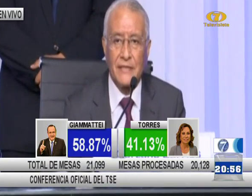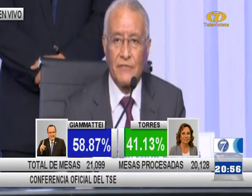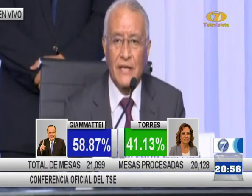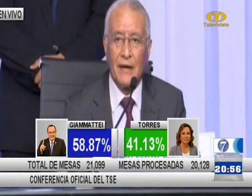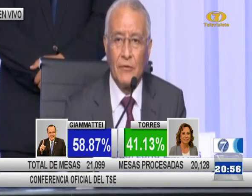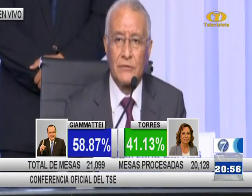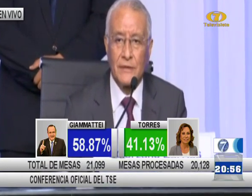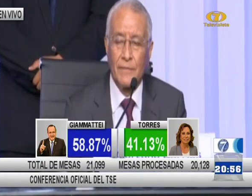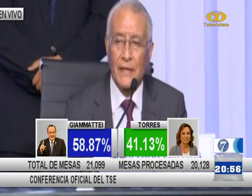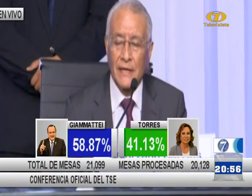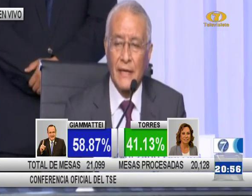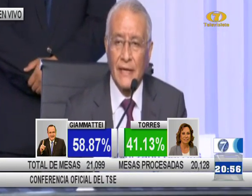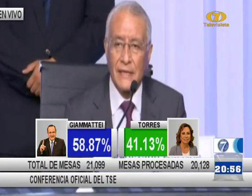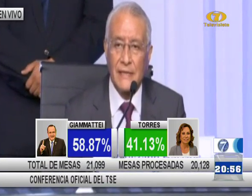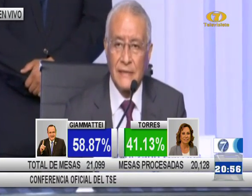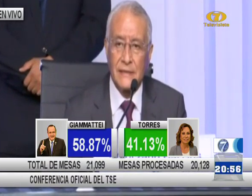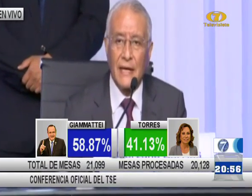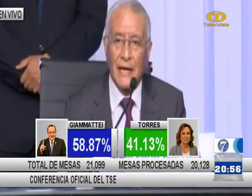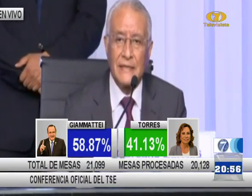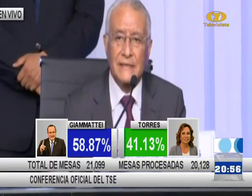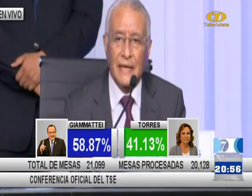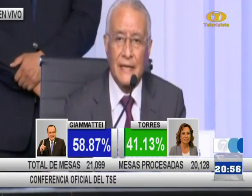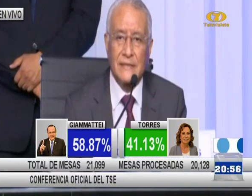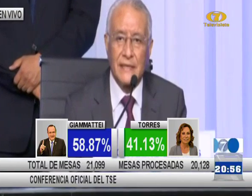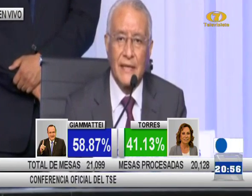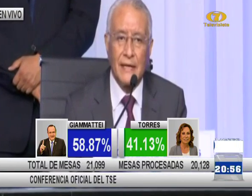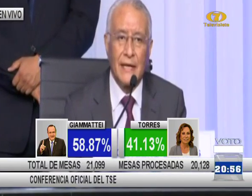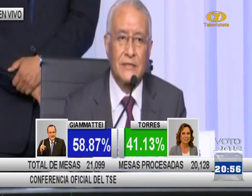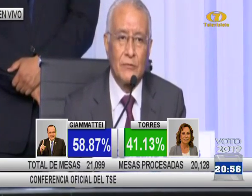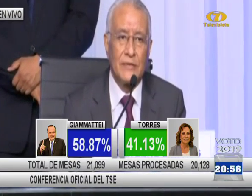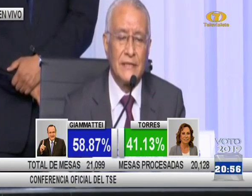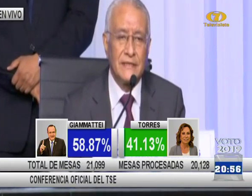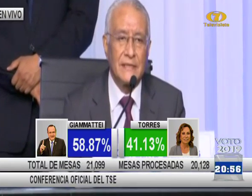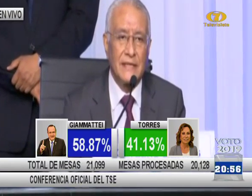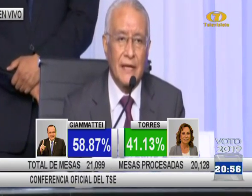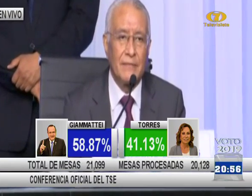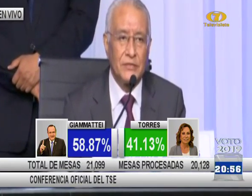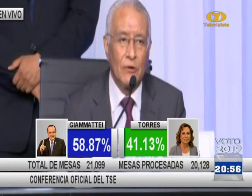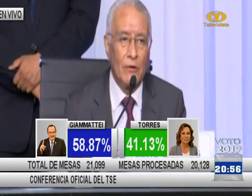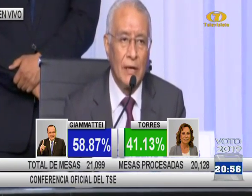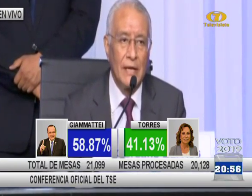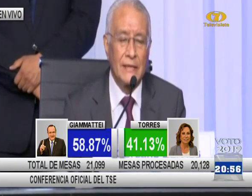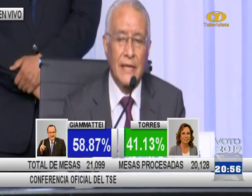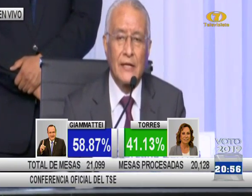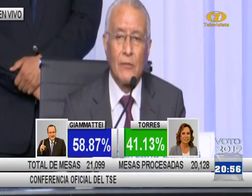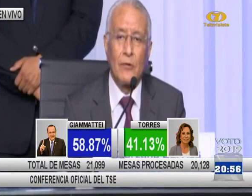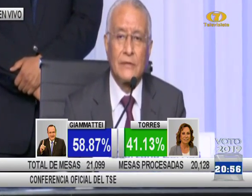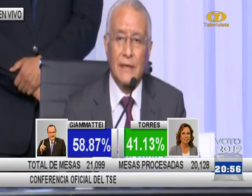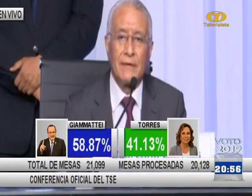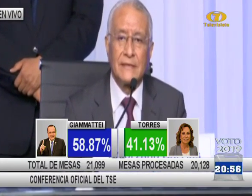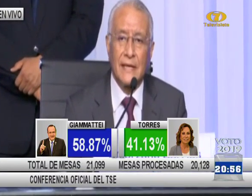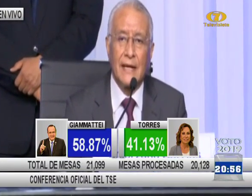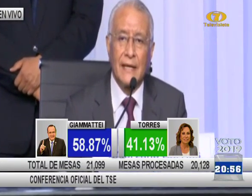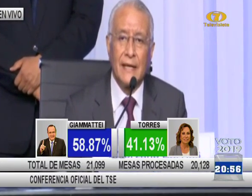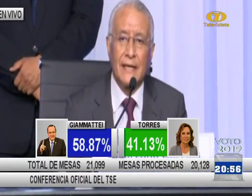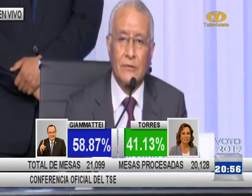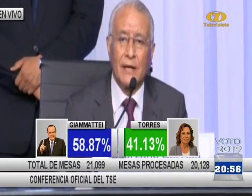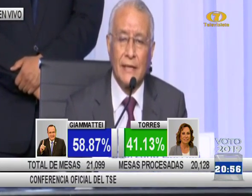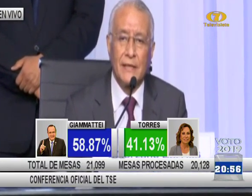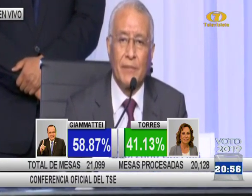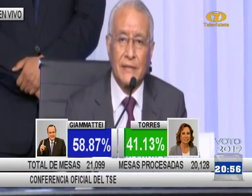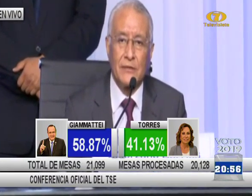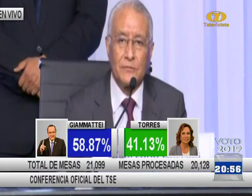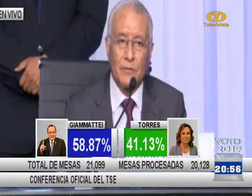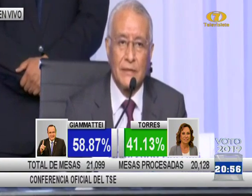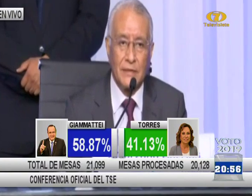y ratificamos que es hasta que se den las audiencias de revisión, tal como lo establece la ley